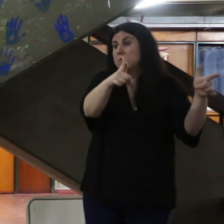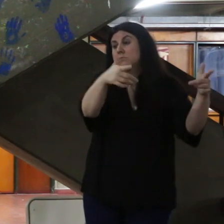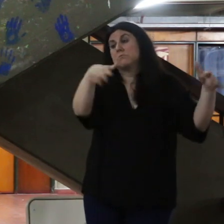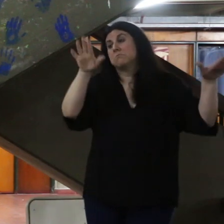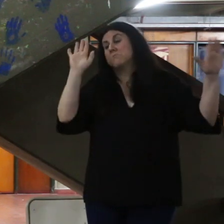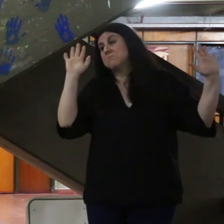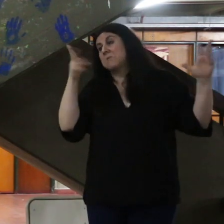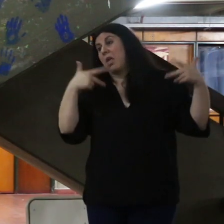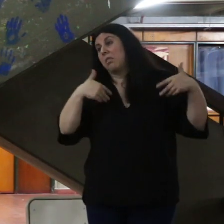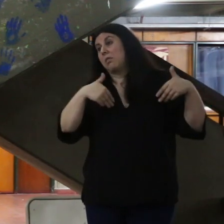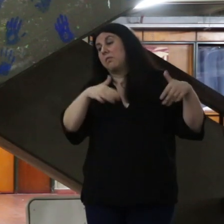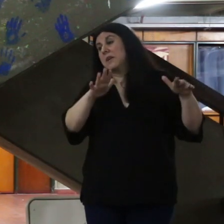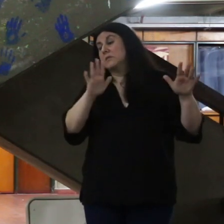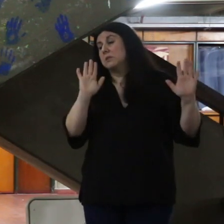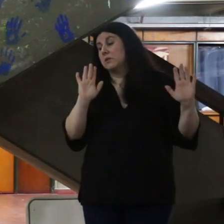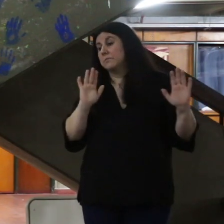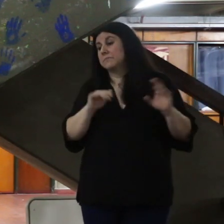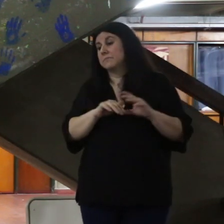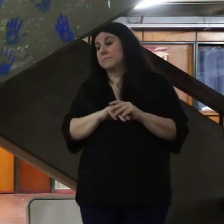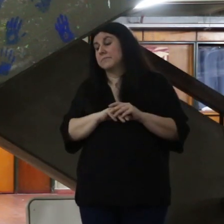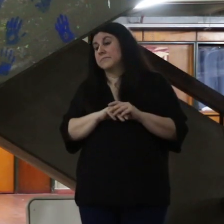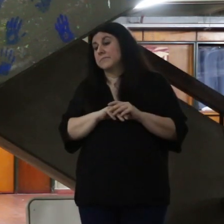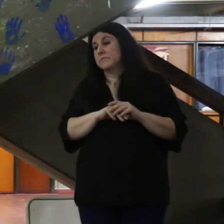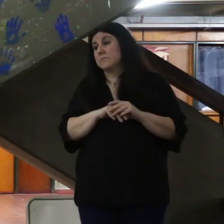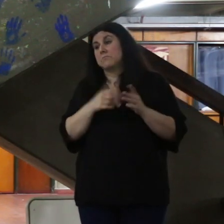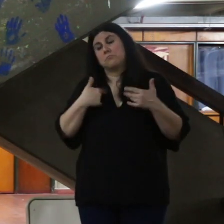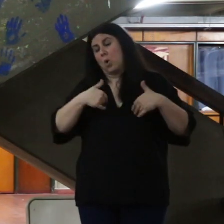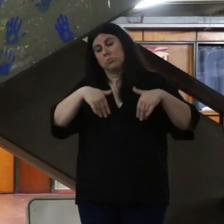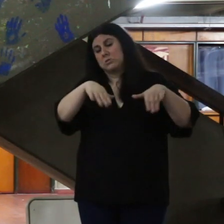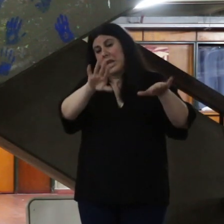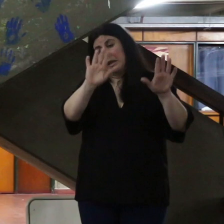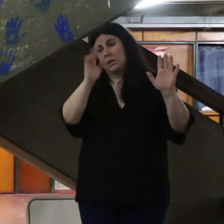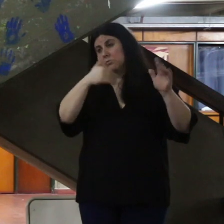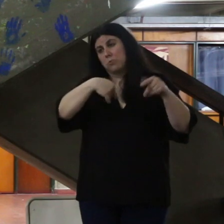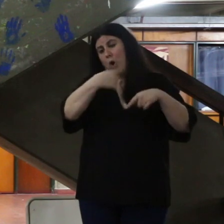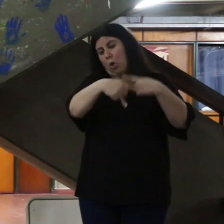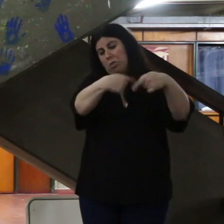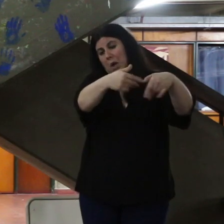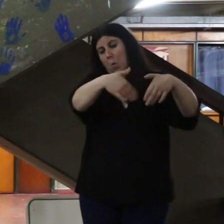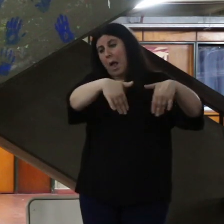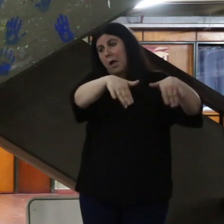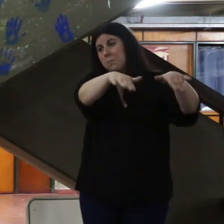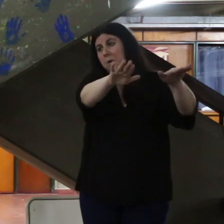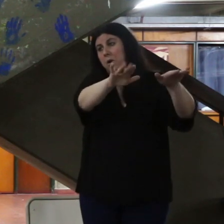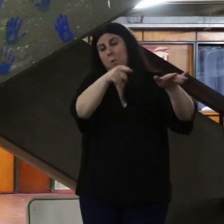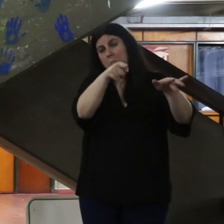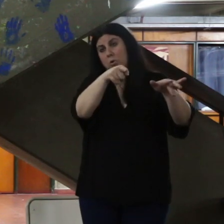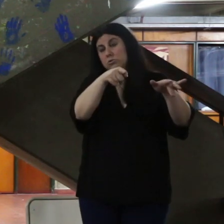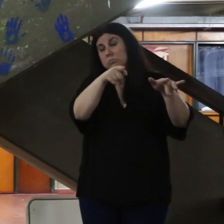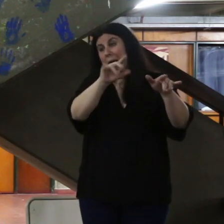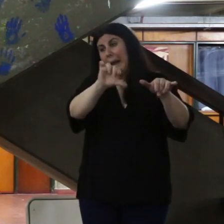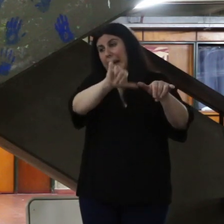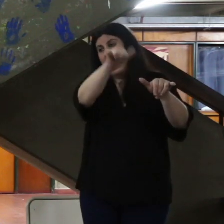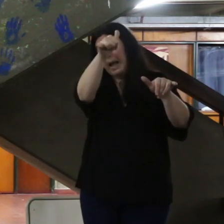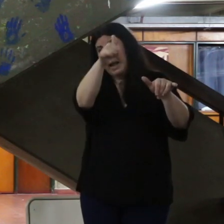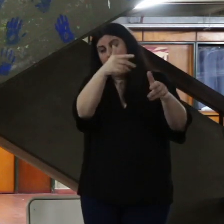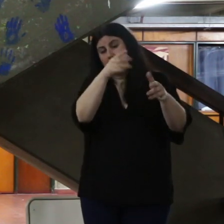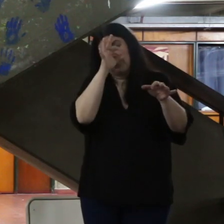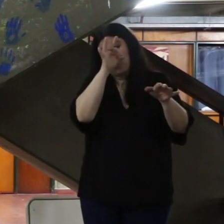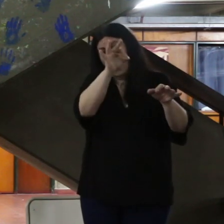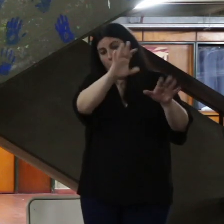como decía la tapita de la gaseosa, seguir participando. Nunca va a salir tu